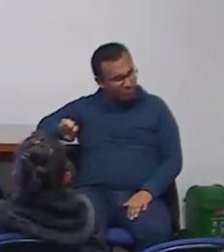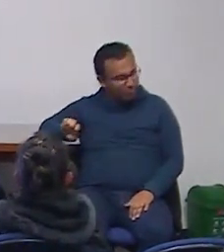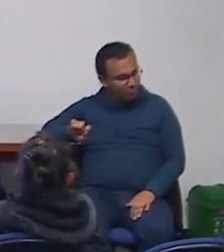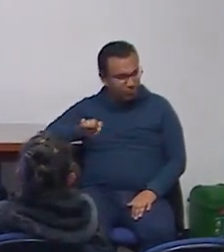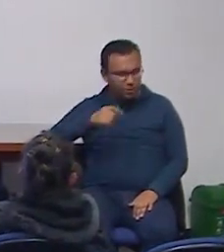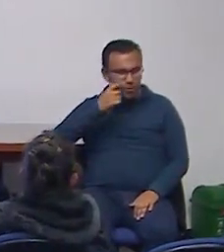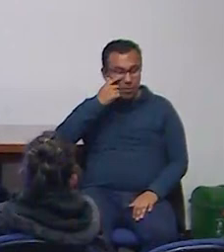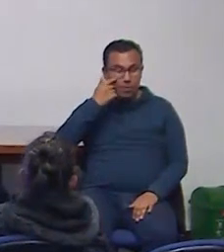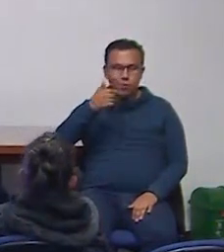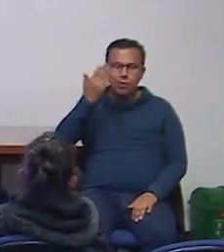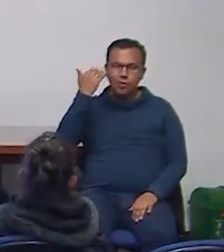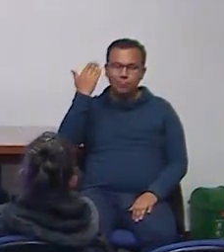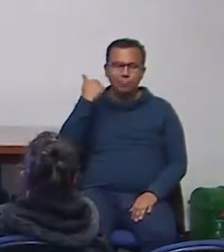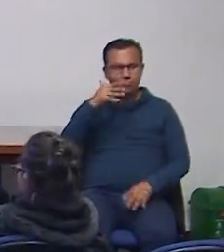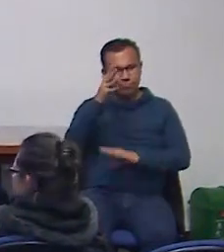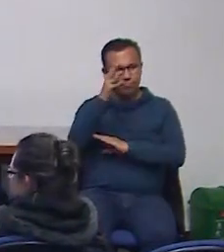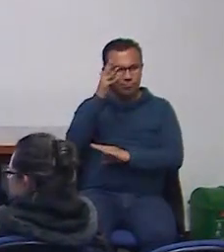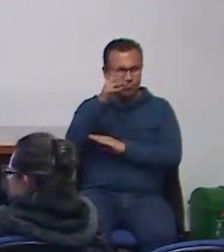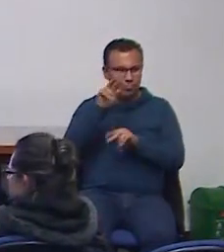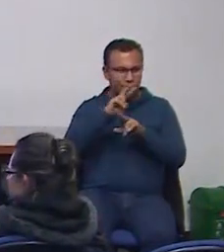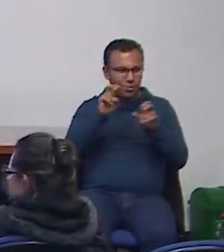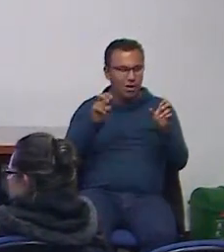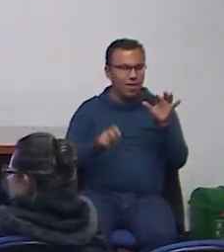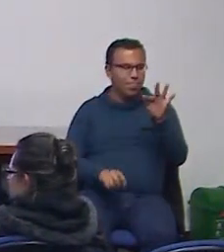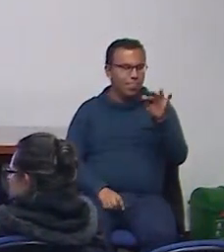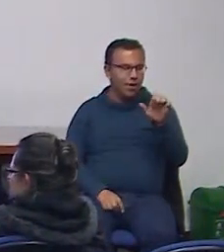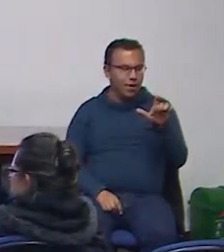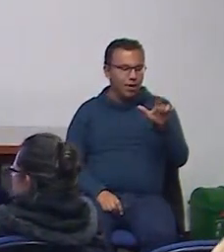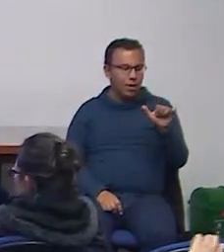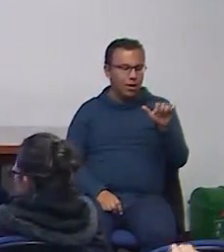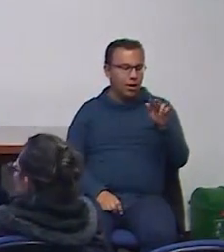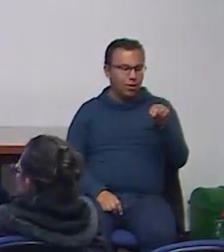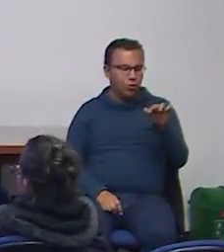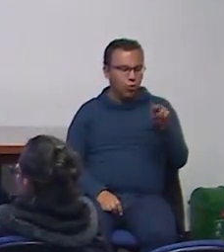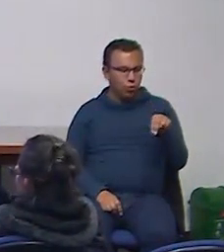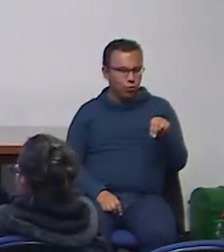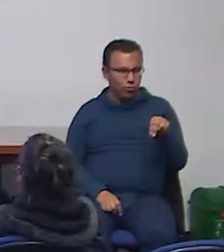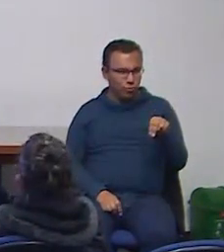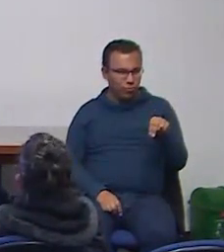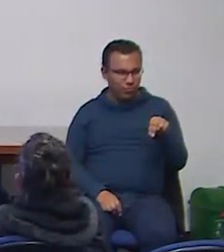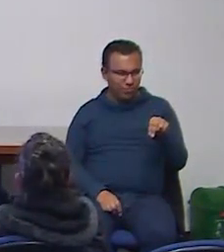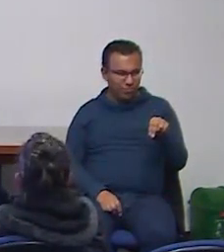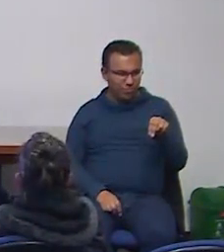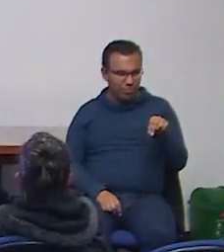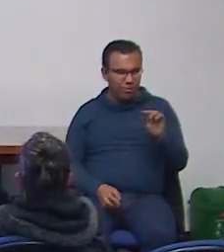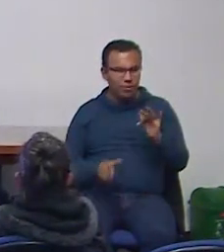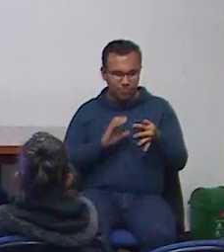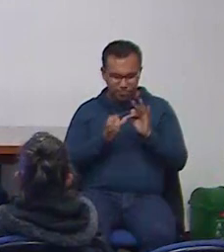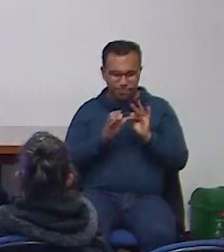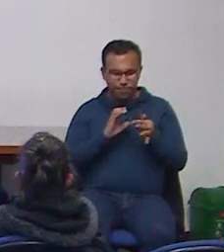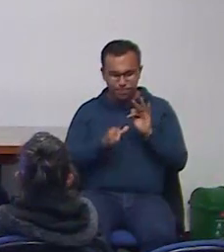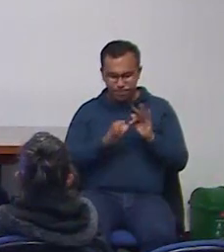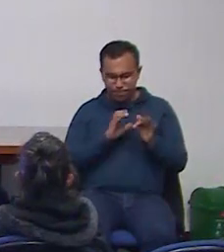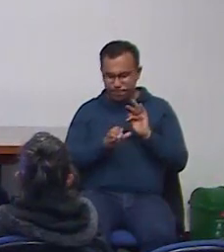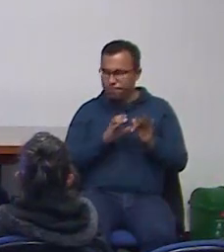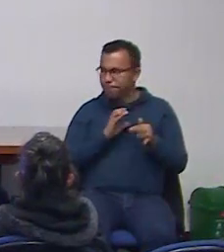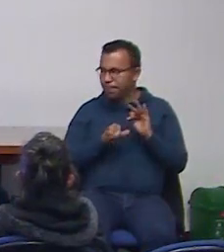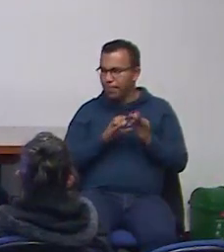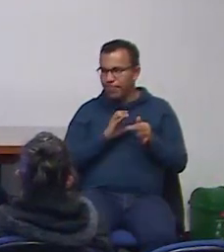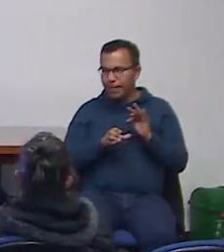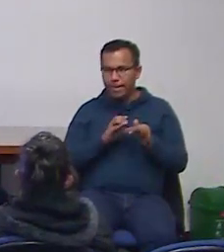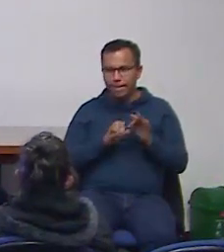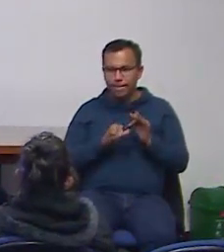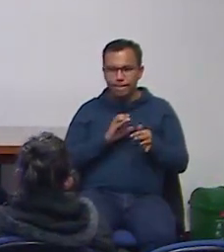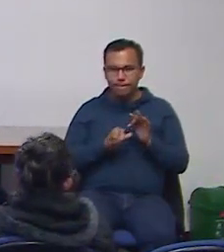el otro día estuve en una charla con respecto al tema de teleton y me reforzó más eso pero pues eh